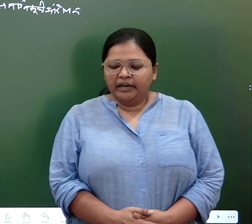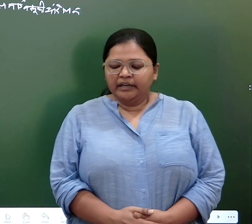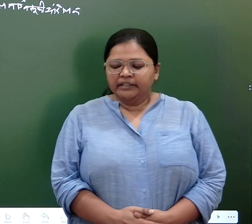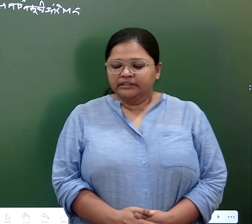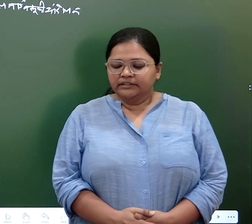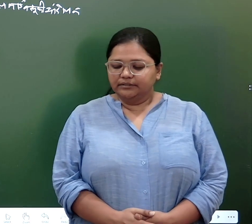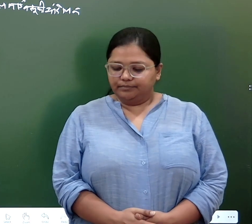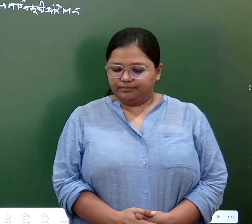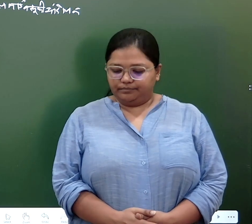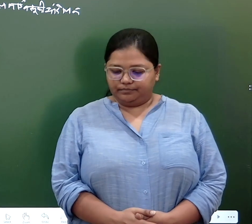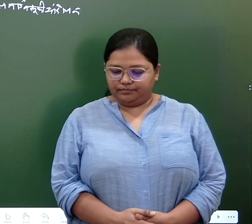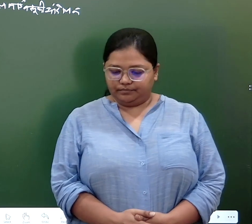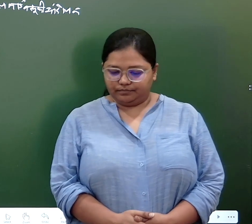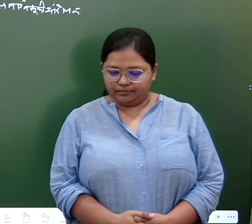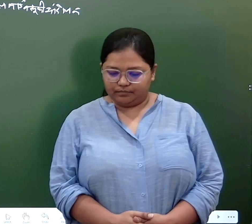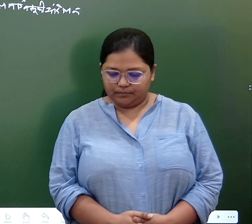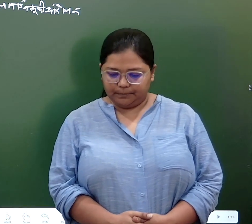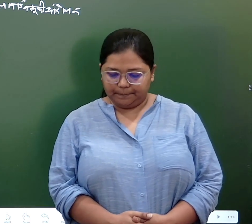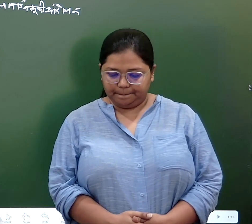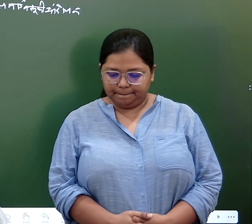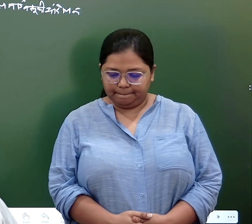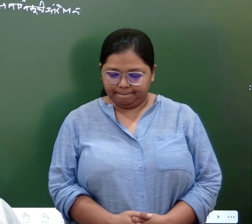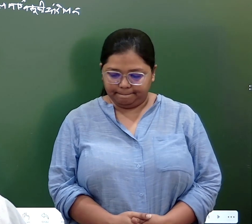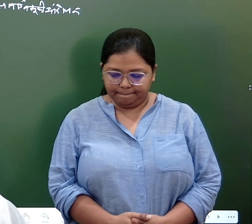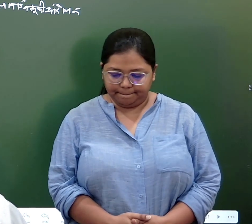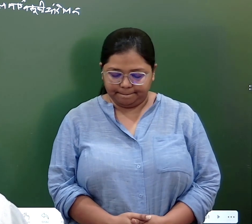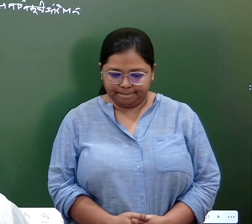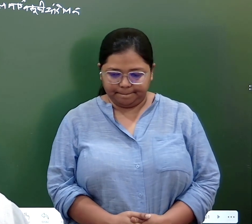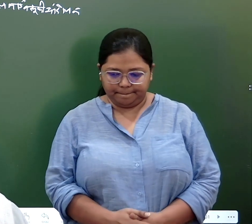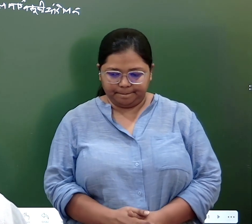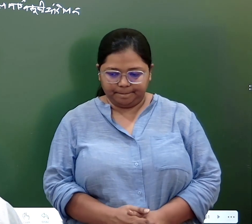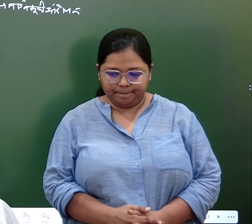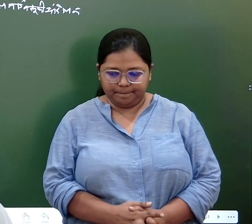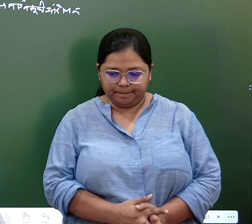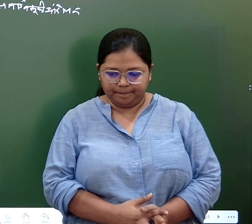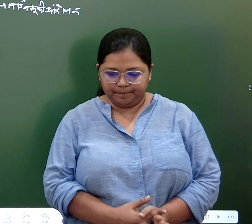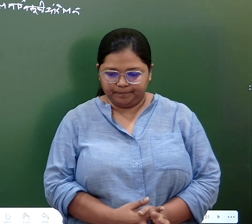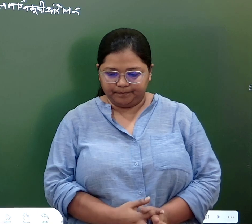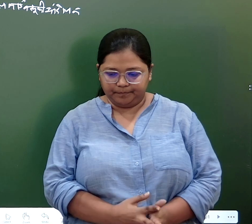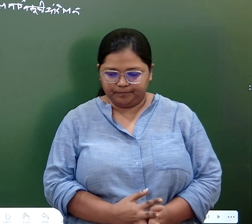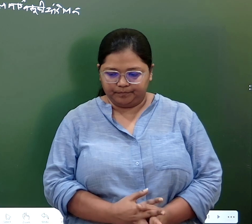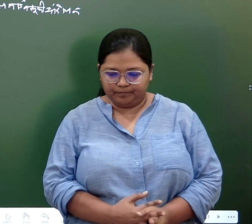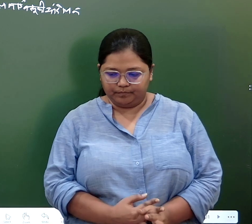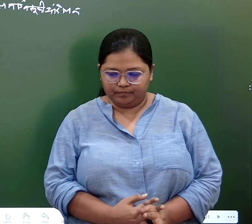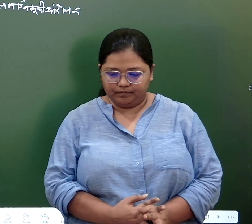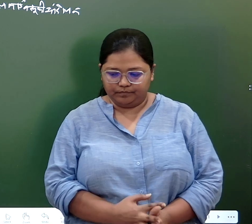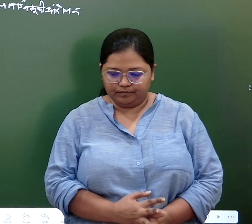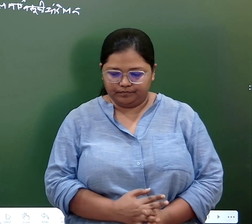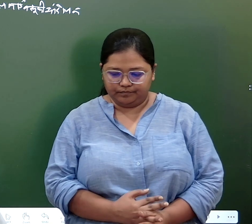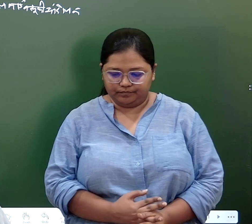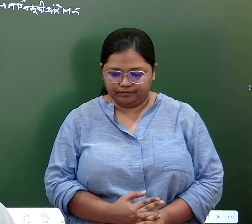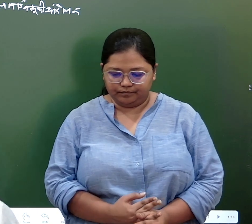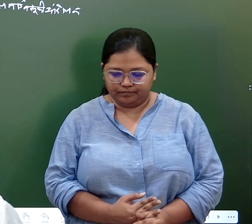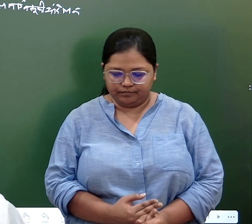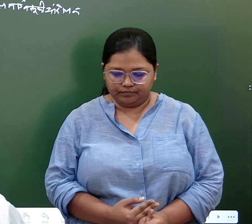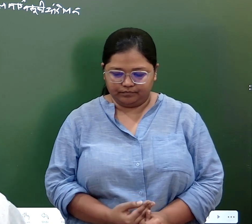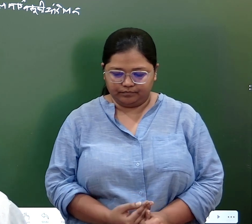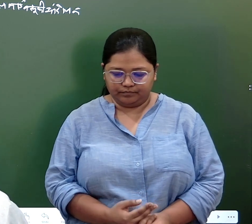हिंदू धर्म के सिद्धांतों को जो है वो लोगों तक या जन साधारण तक लोकप्रिय बनाना था। ठीक है, अब आते हैं